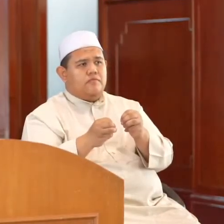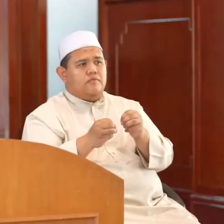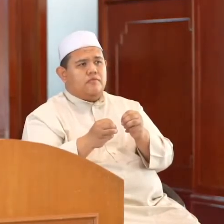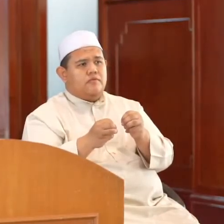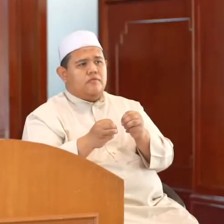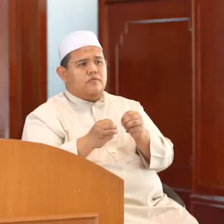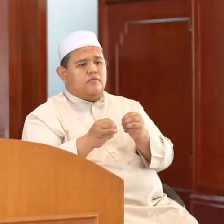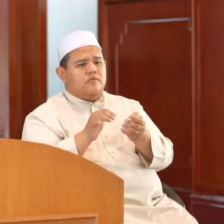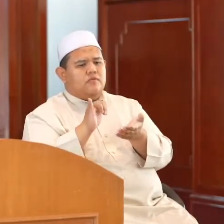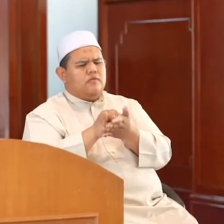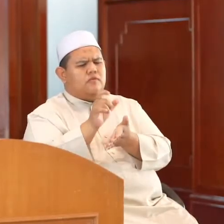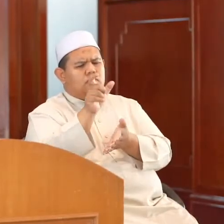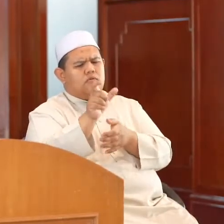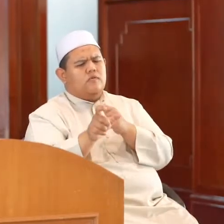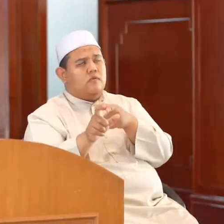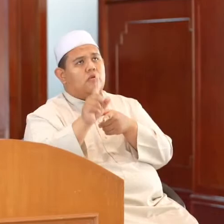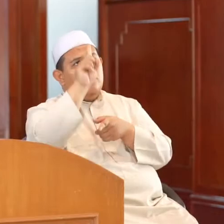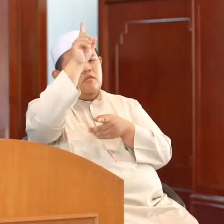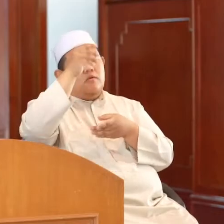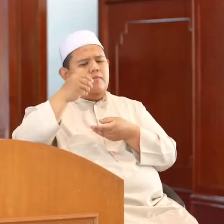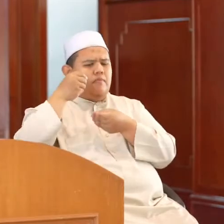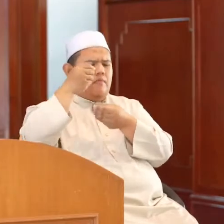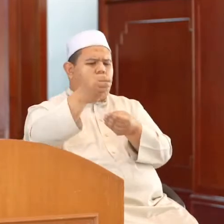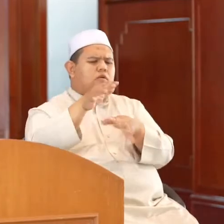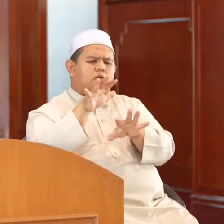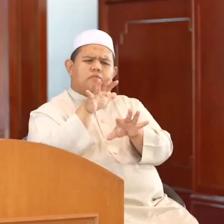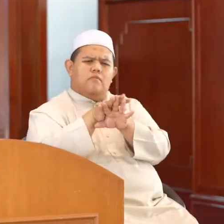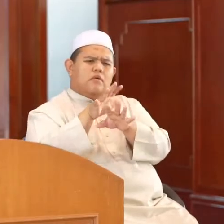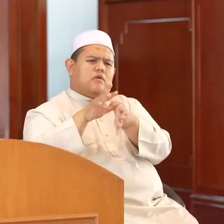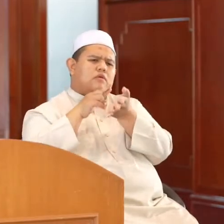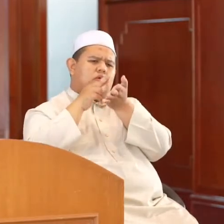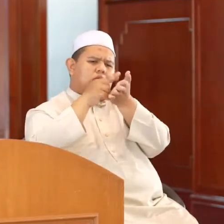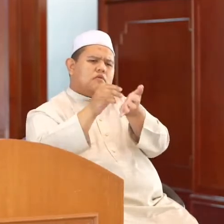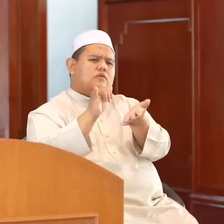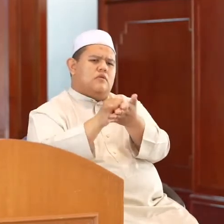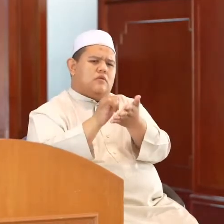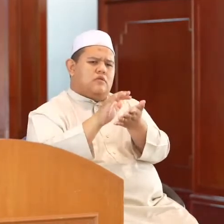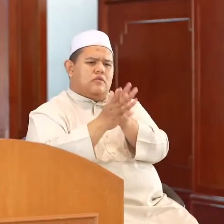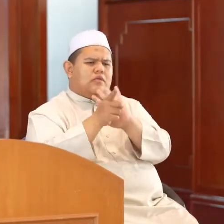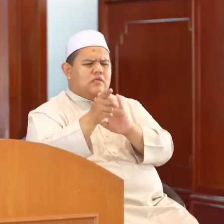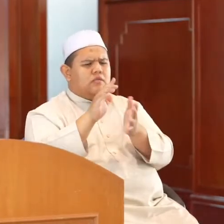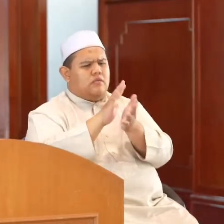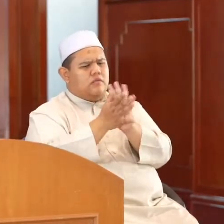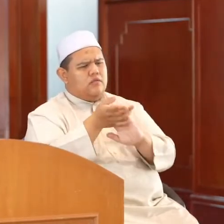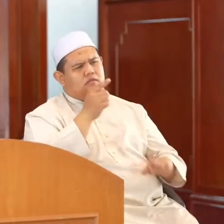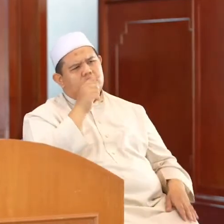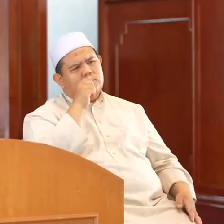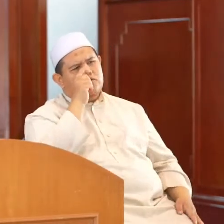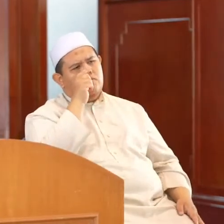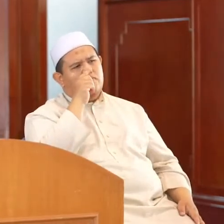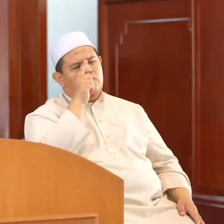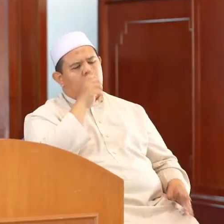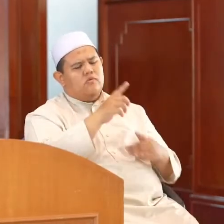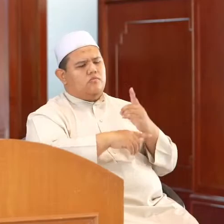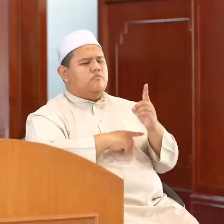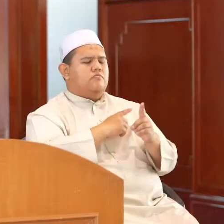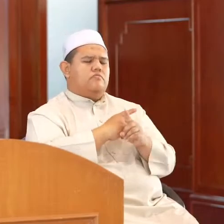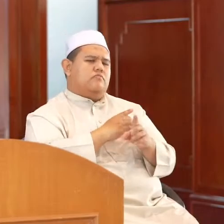lempah ruahkan dengan rezeki yang luar biasa, nescaya dia jadi something di muka bumi.